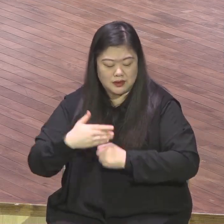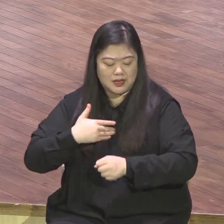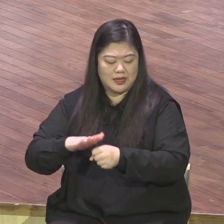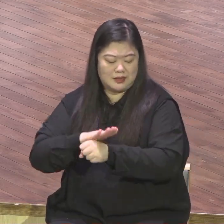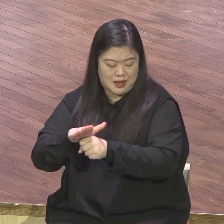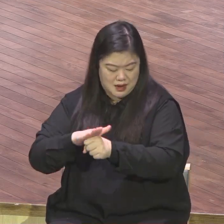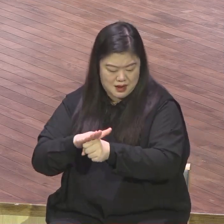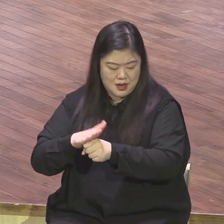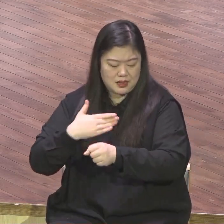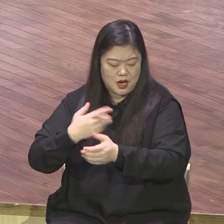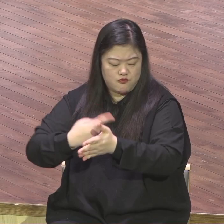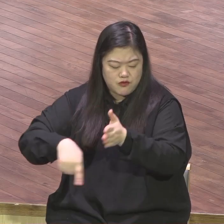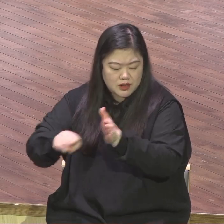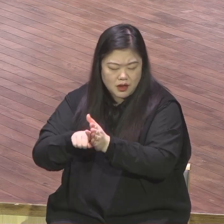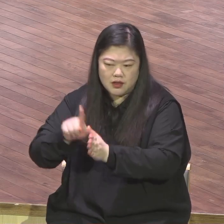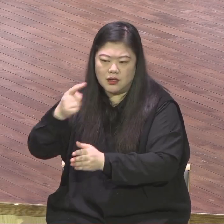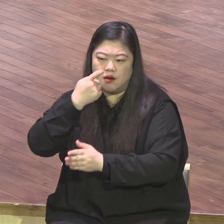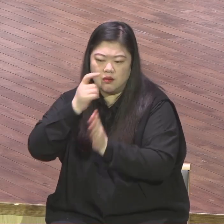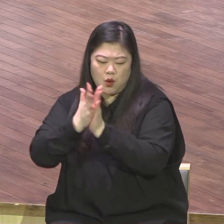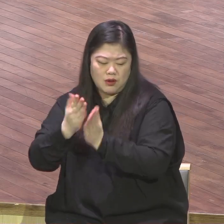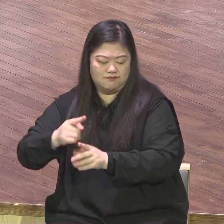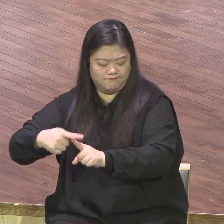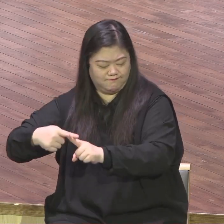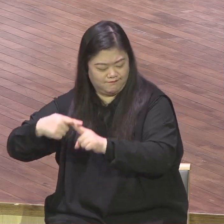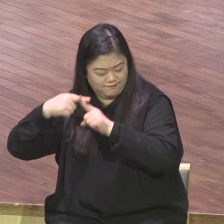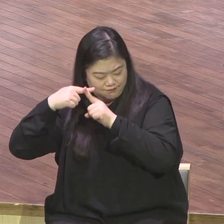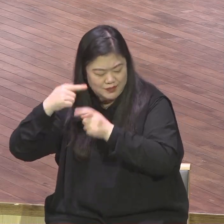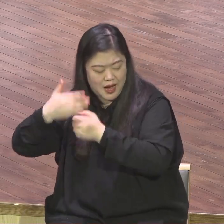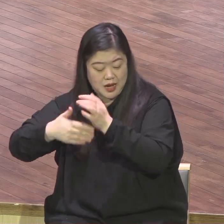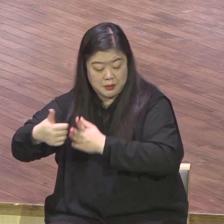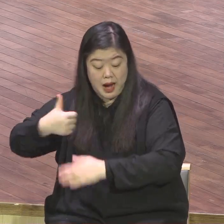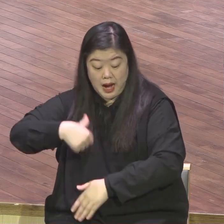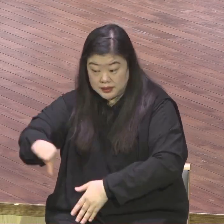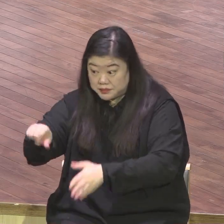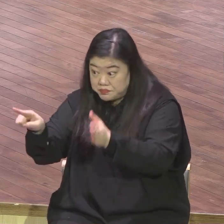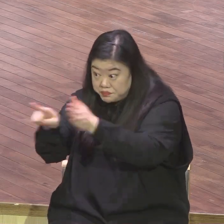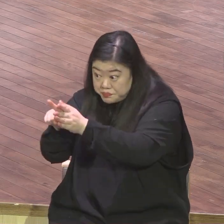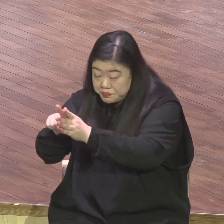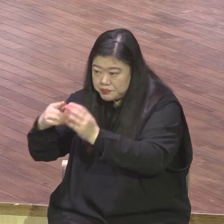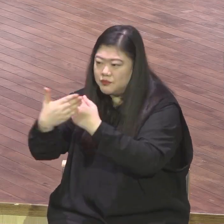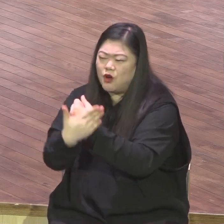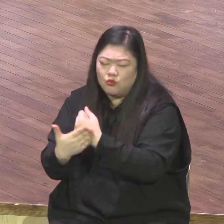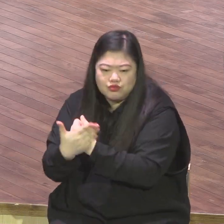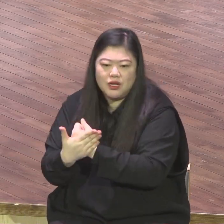나를 위하여 자기 자신을 버리신 하나님의 아들을 믿는 믿음 안에서 사는 것이라.